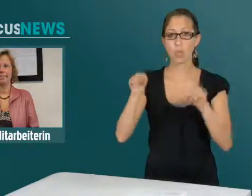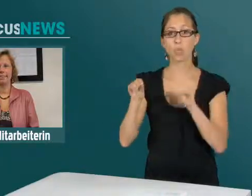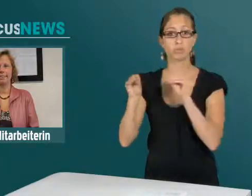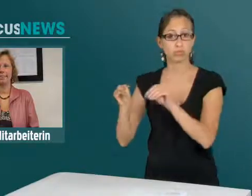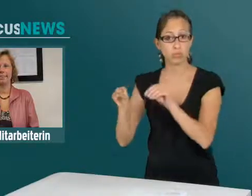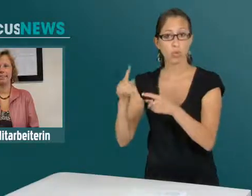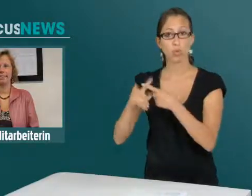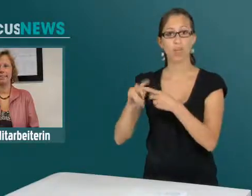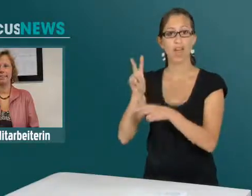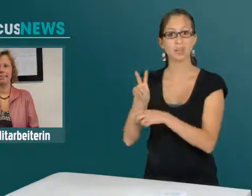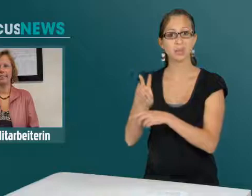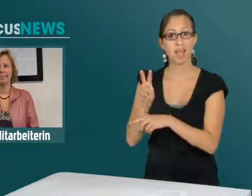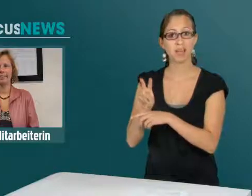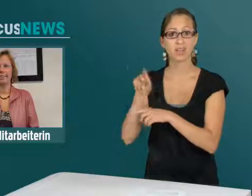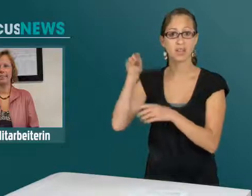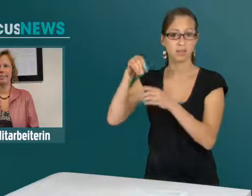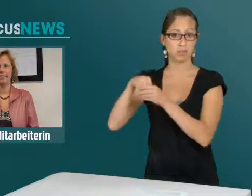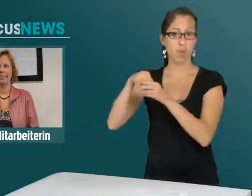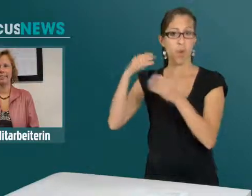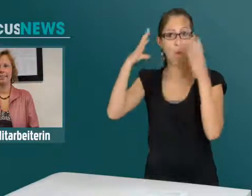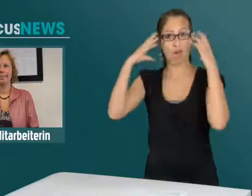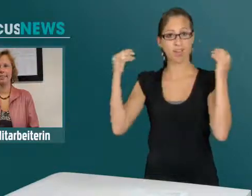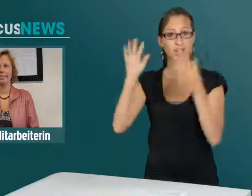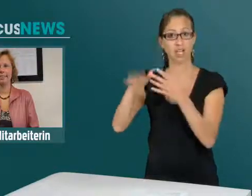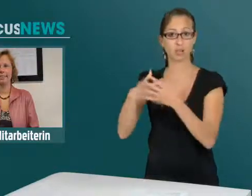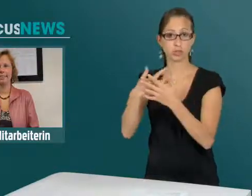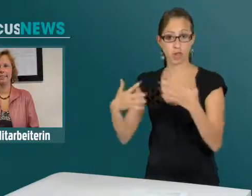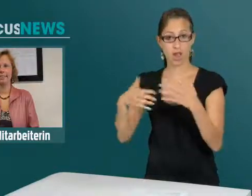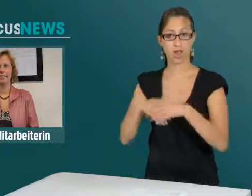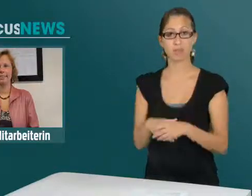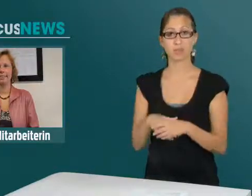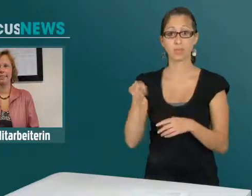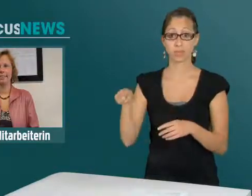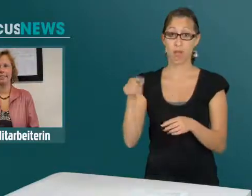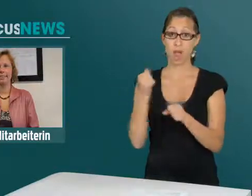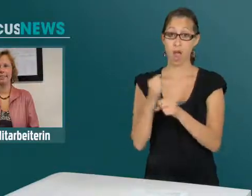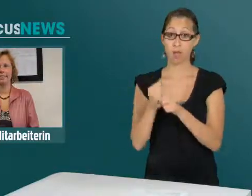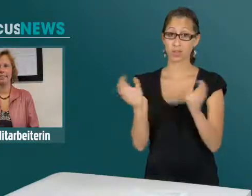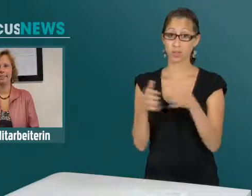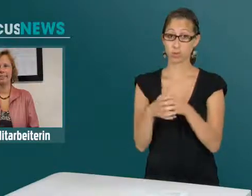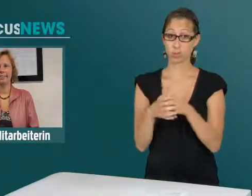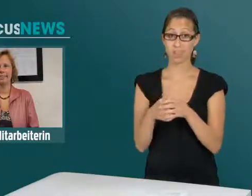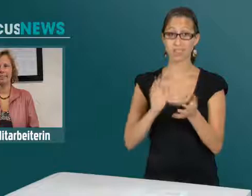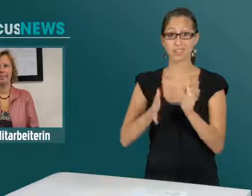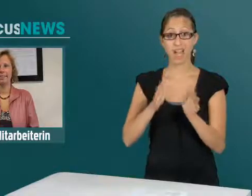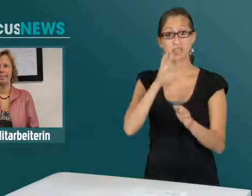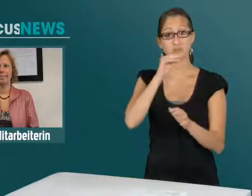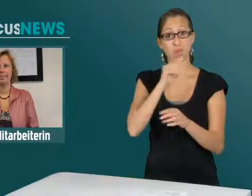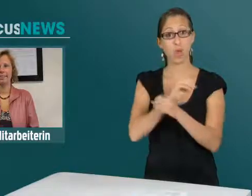sowie auch aus trainerin und expertin holländischer gebärdensprache die arbeitsgruppe sein speed project